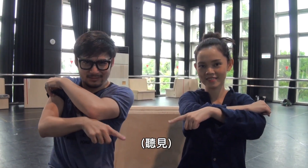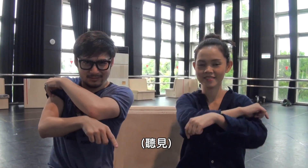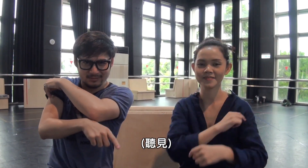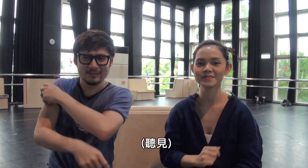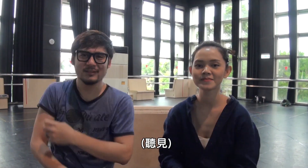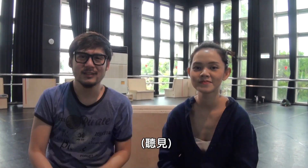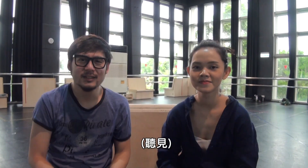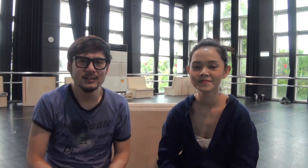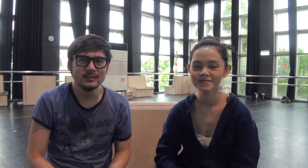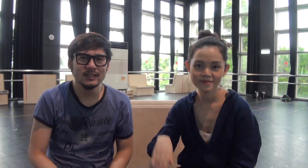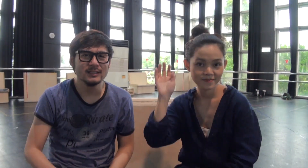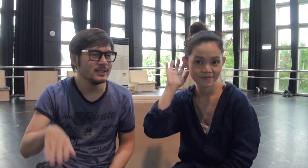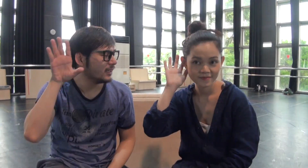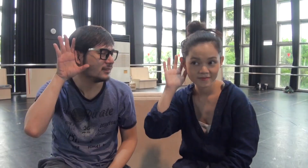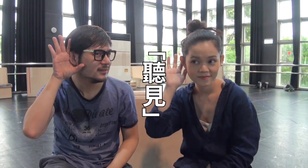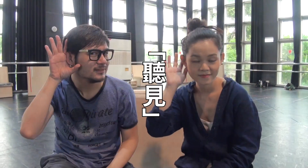听见， 听见。